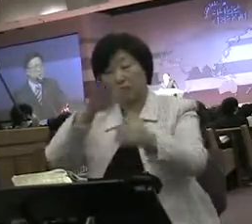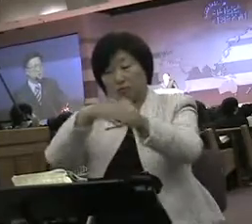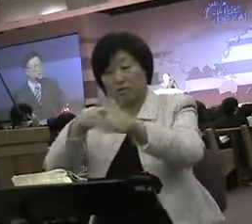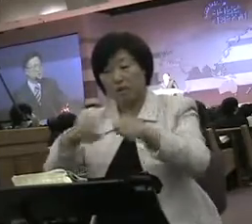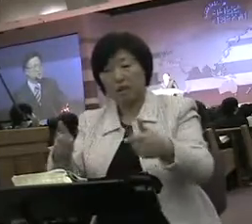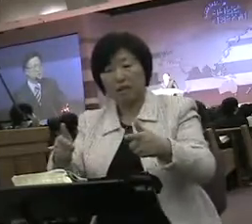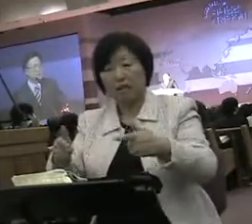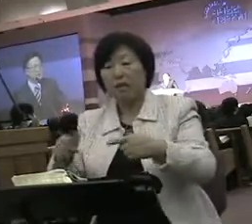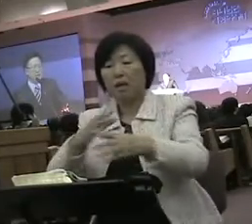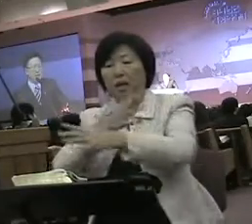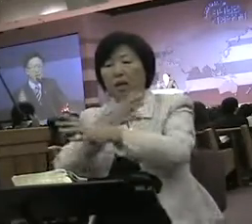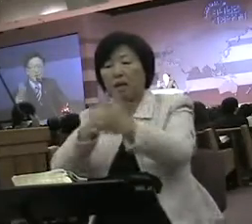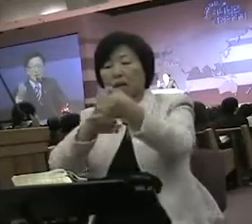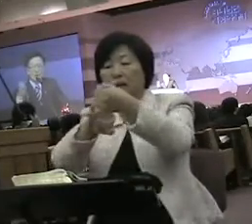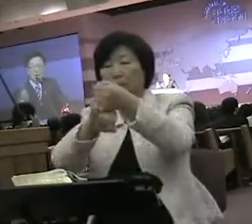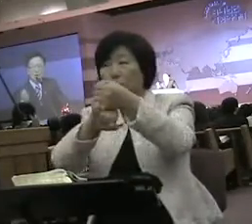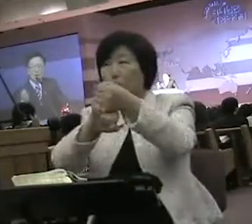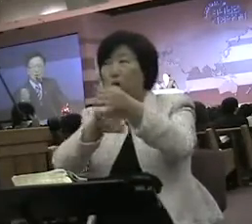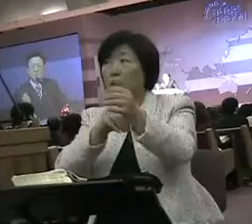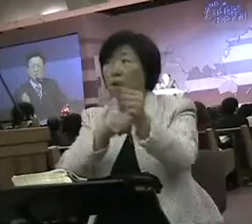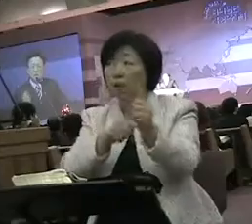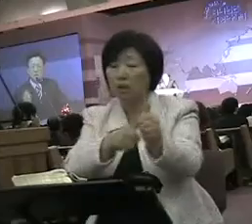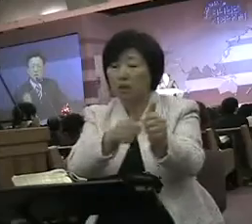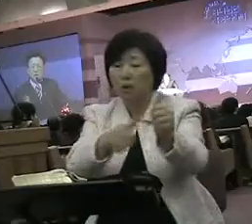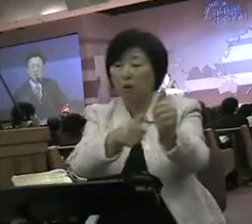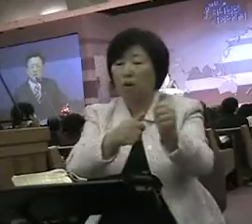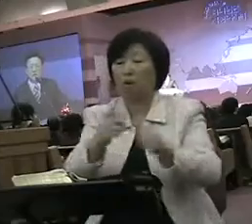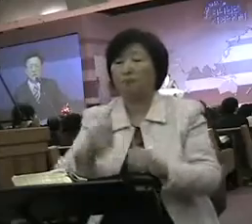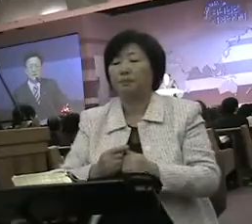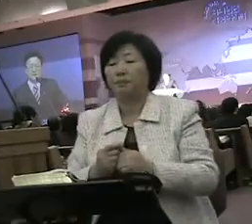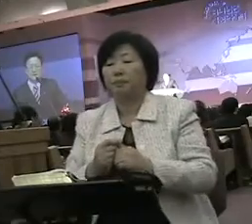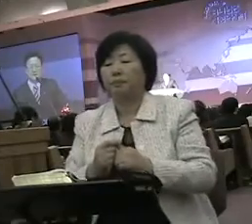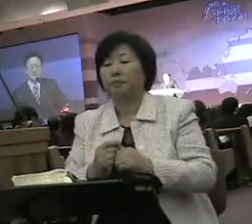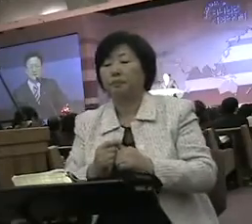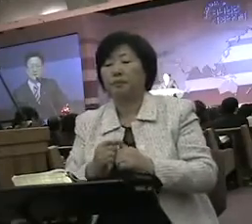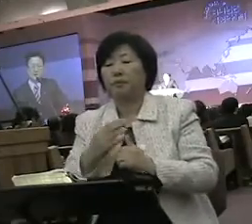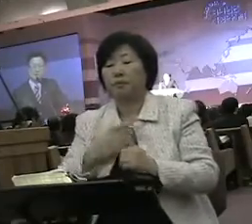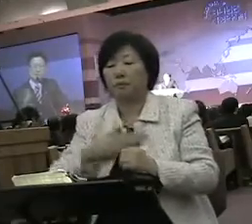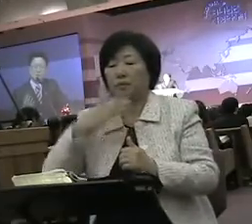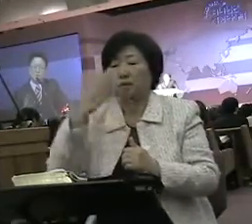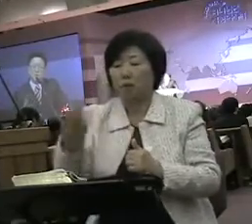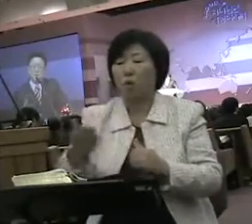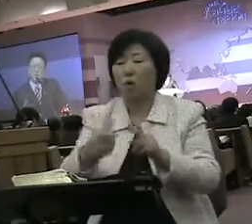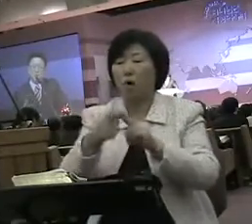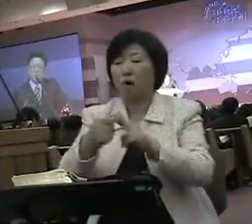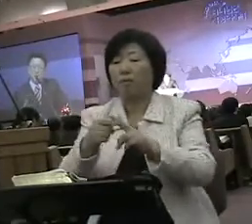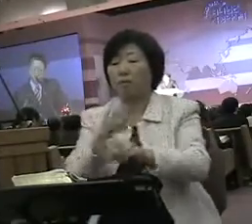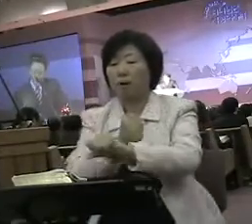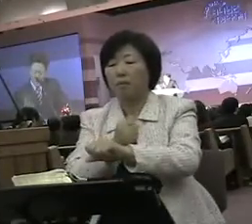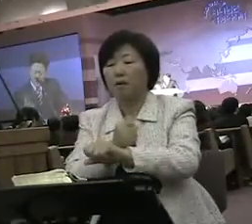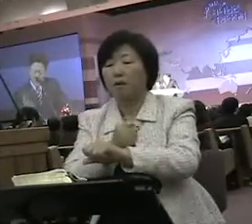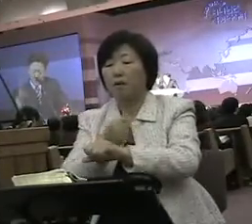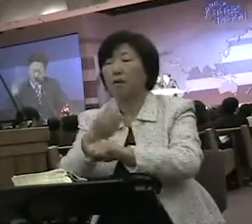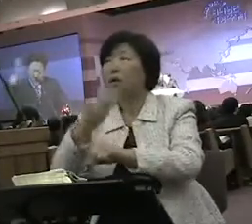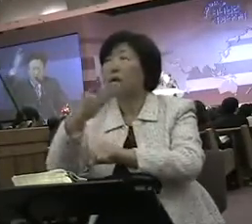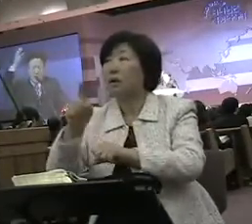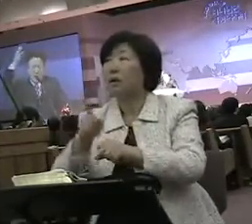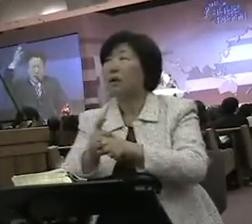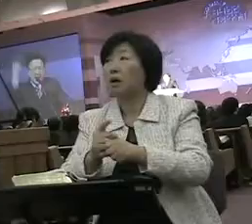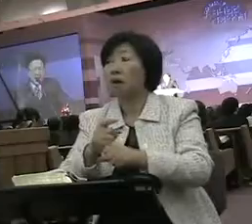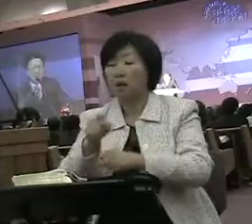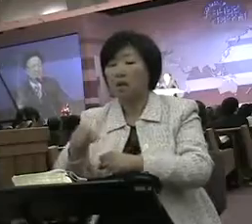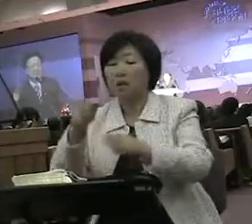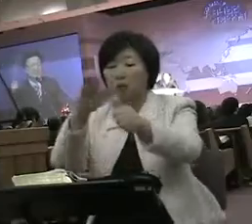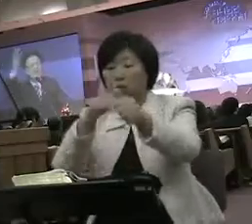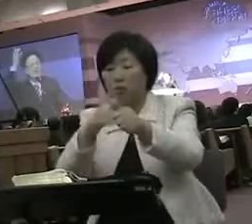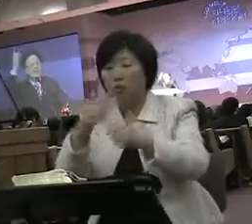약속이 따라옵니다. 내가 너와 함께 하리라. 이 부르심에